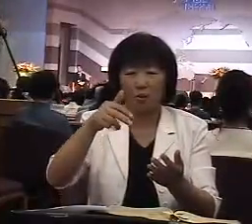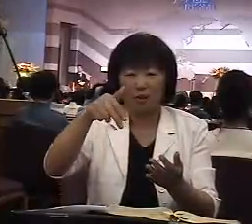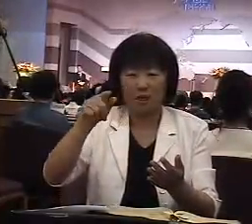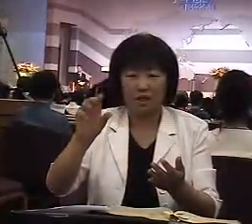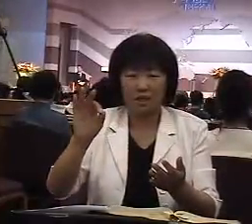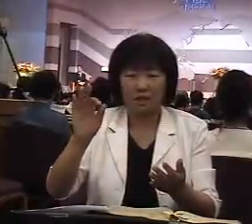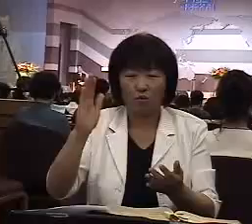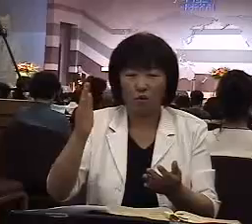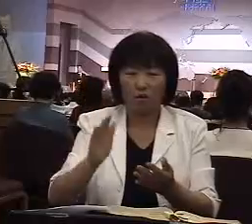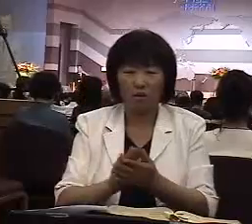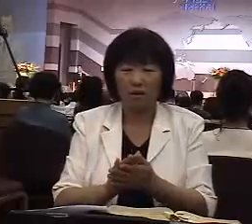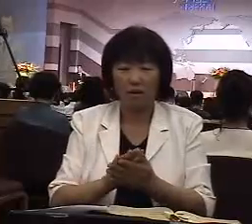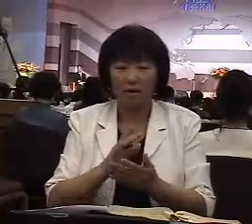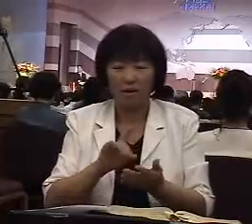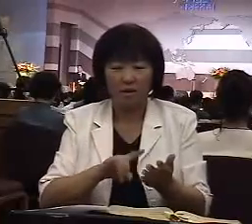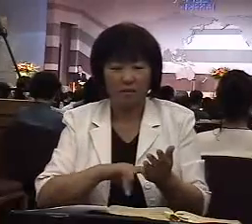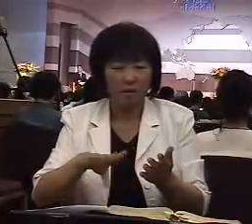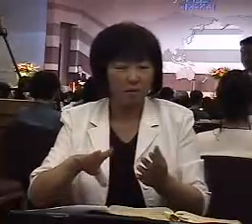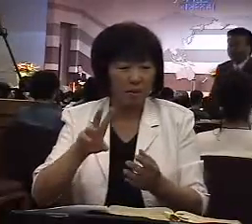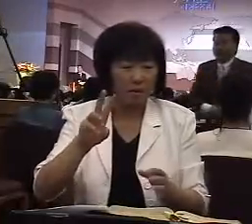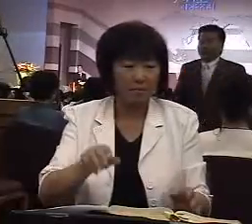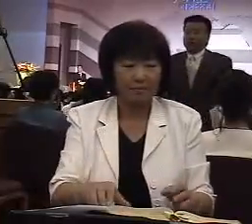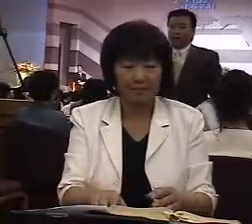되겠습니다. 마태복음 25장